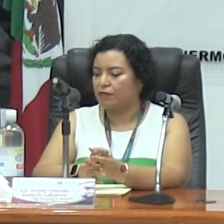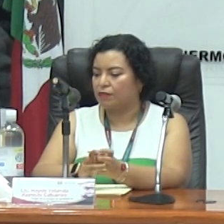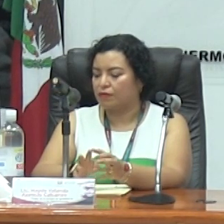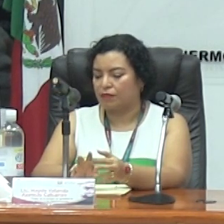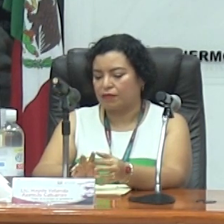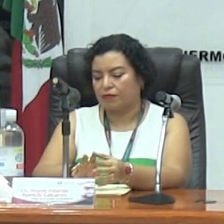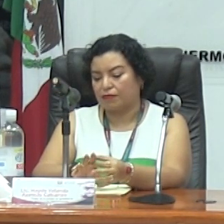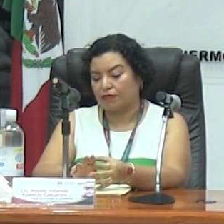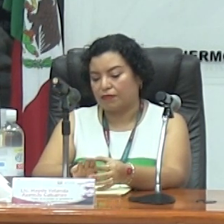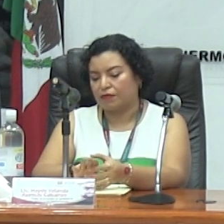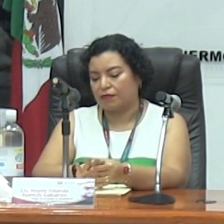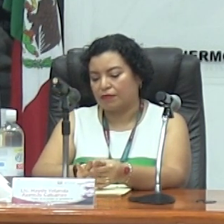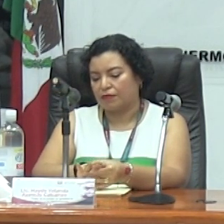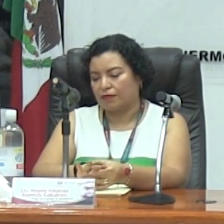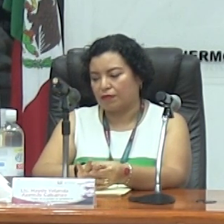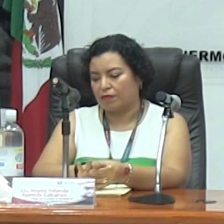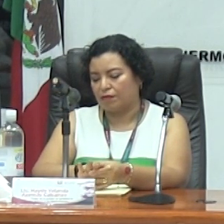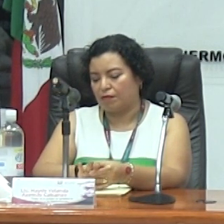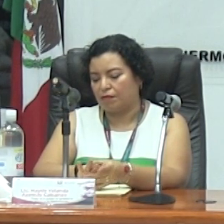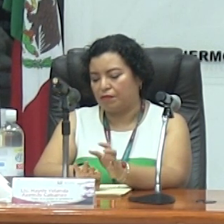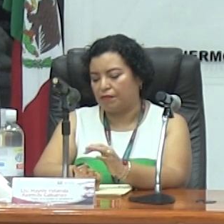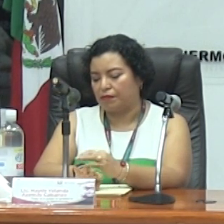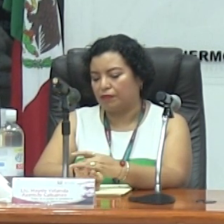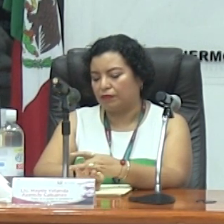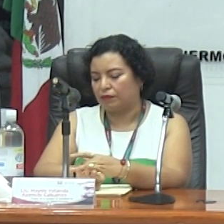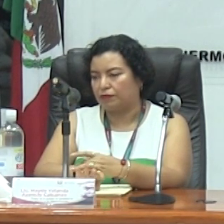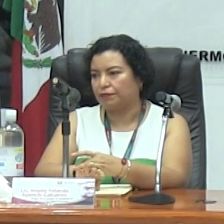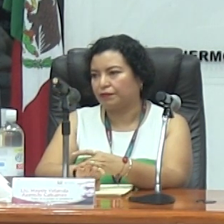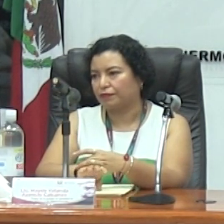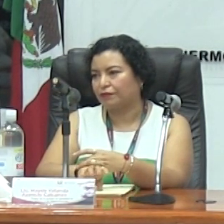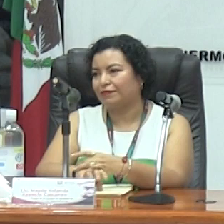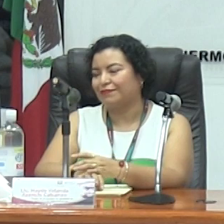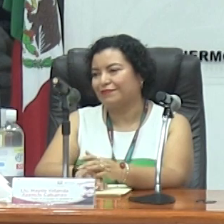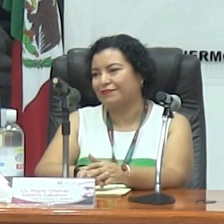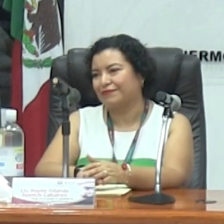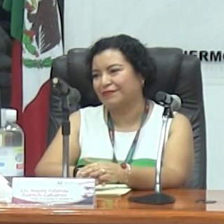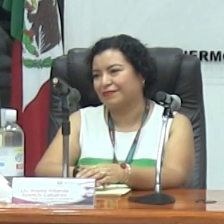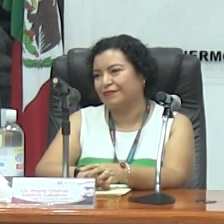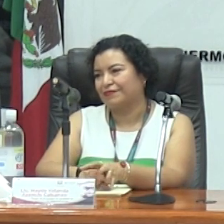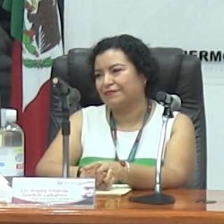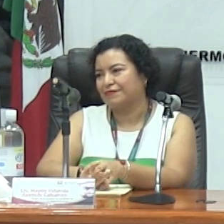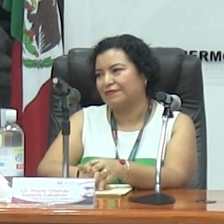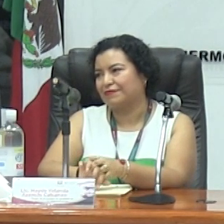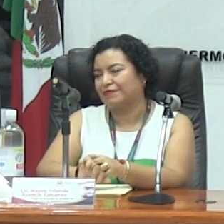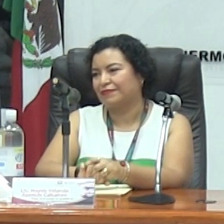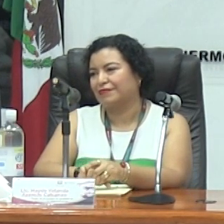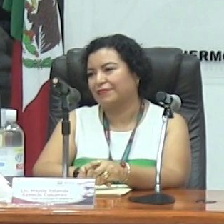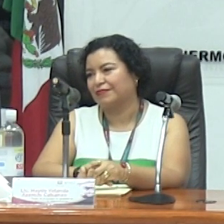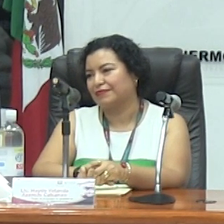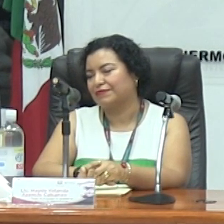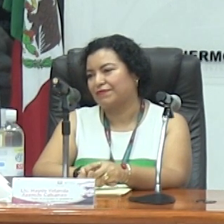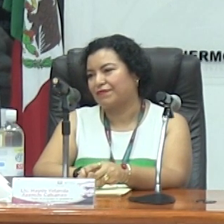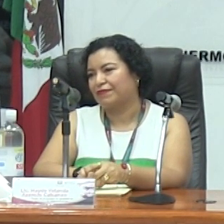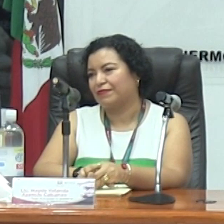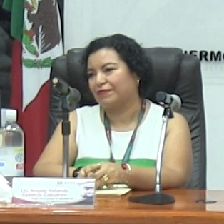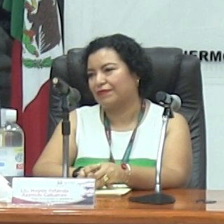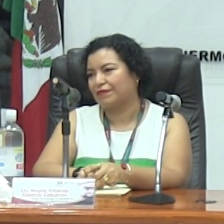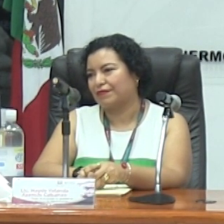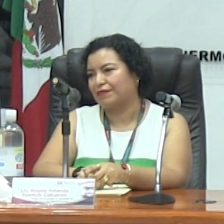agradecimiento a nuestra maestra Jesucita Díaz Zulita, quien con su gran conocimiento, experiencia,